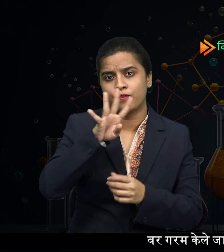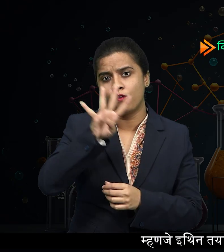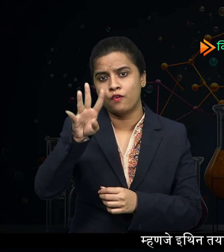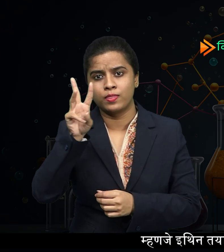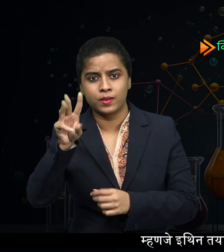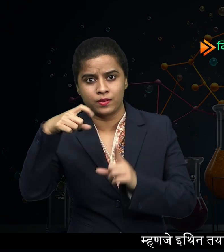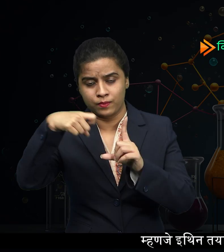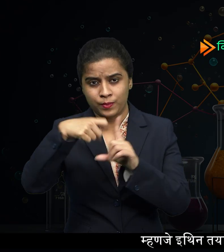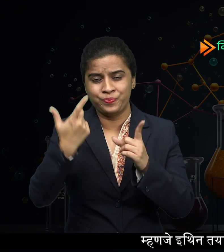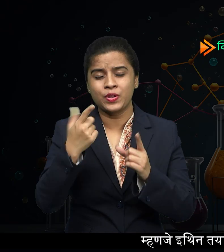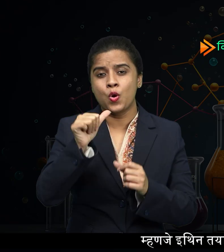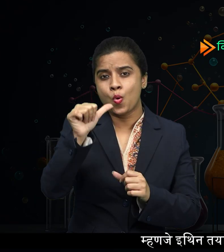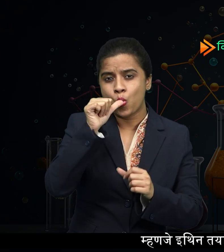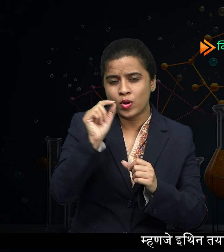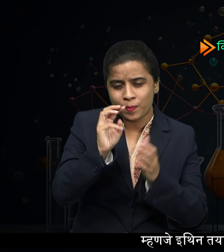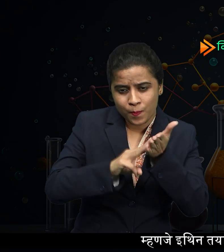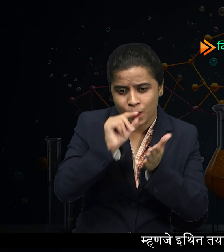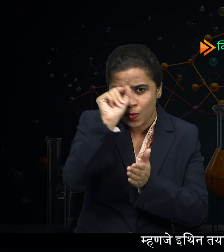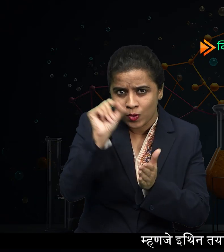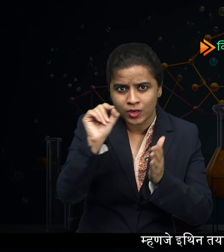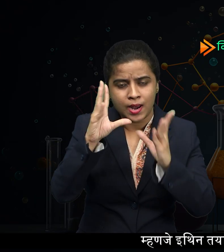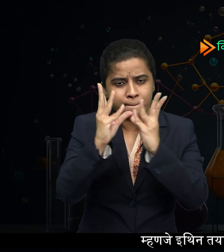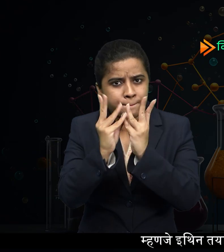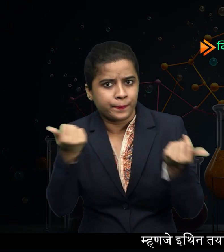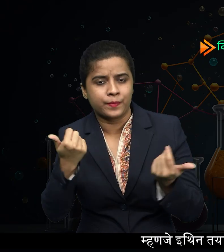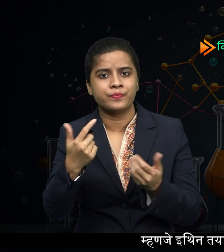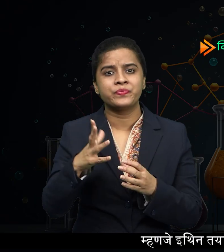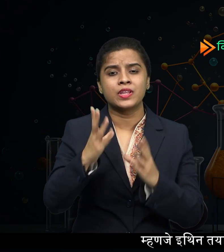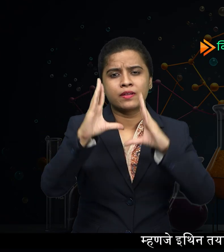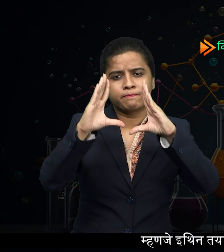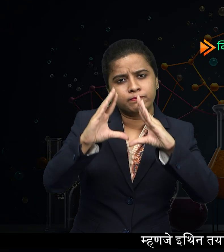गमावते, म्हणजे इथीन तयार करण्यासाठी निर्जलीकरण होते.